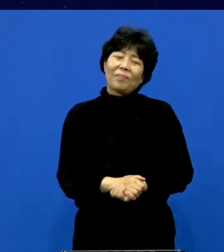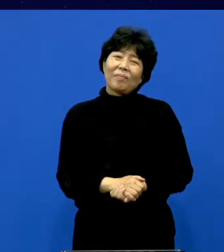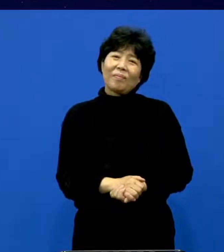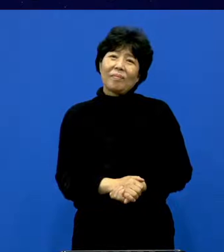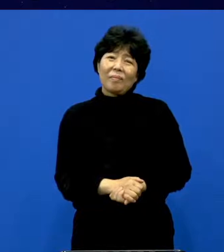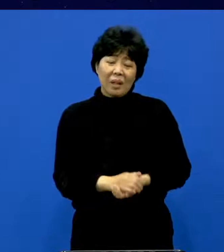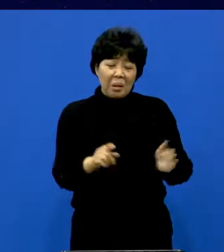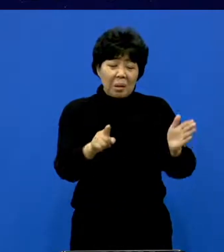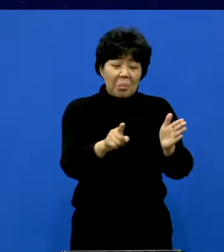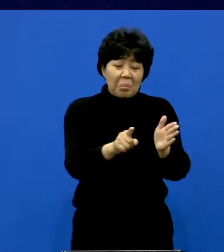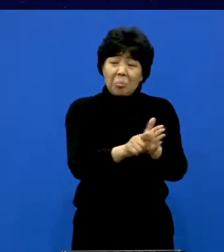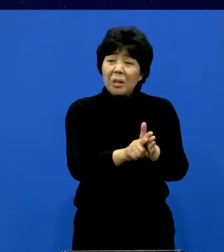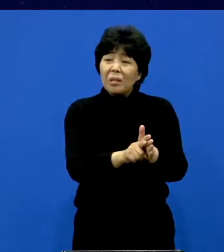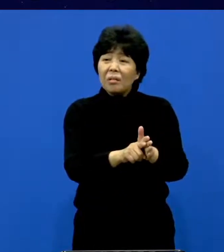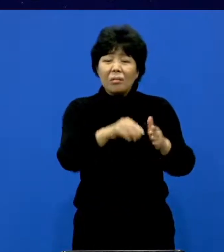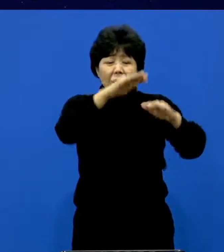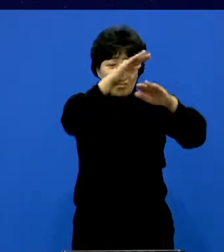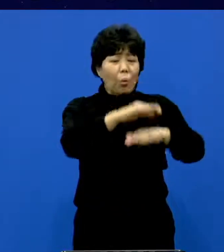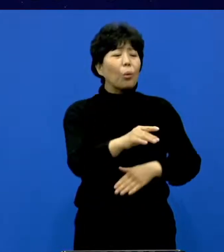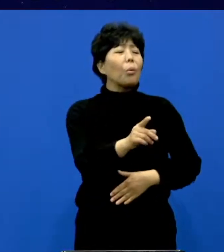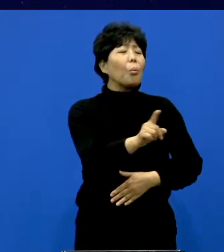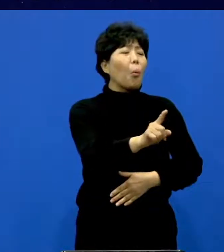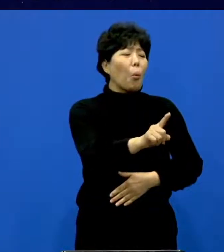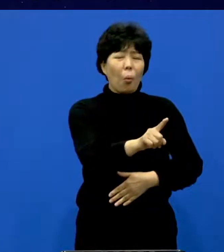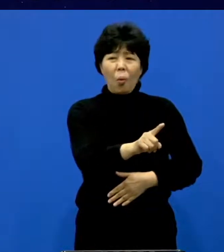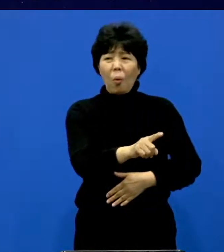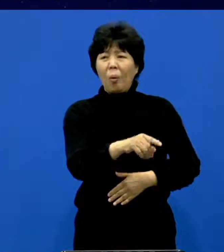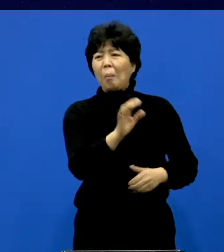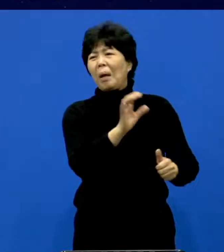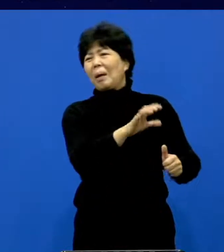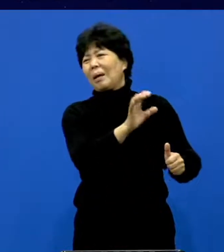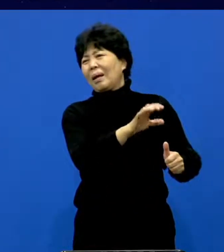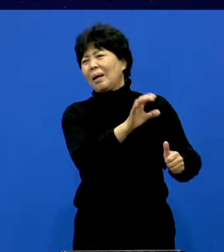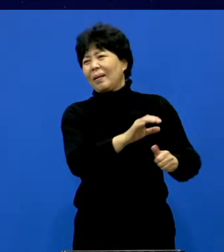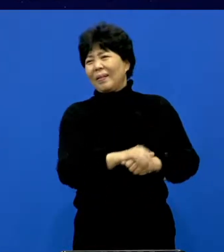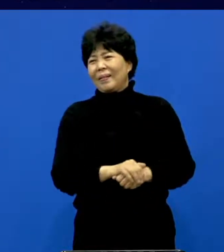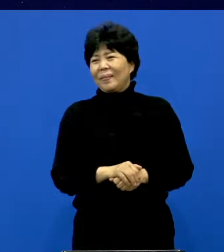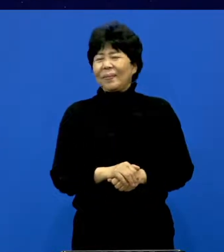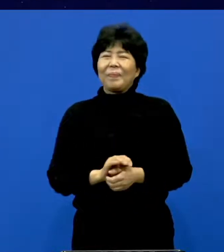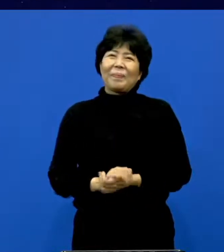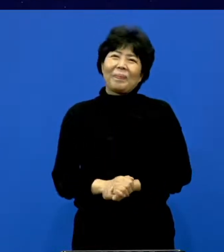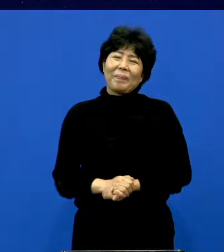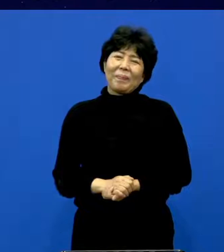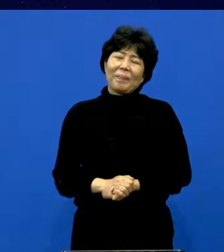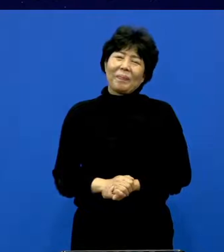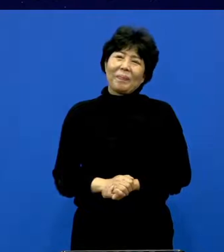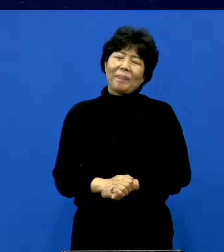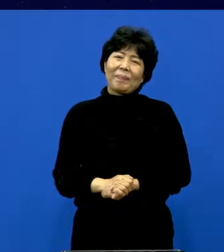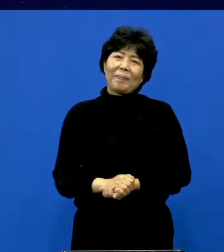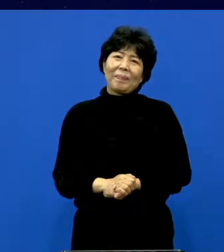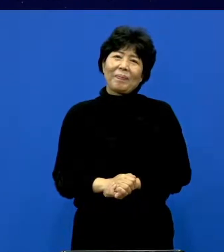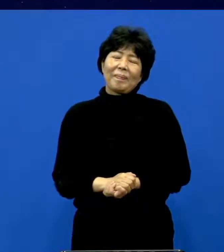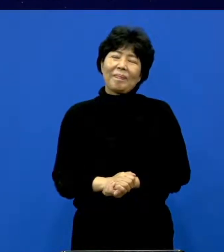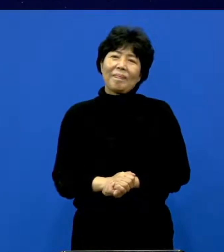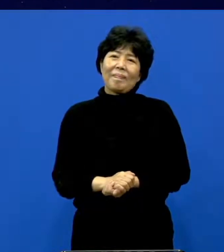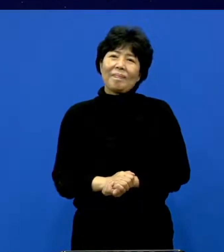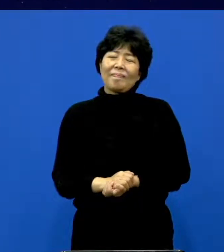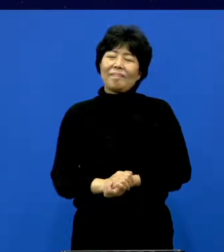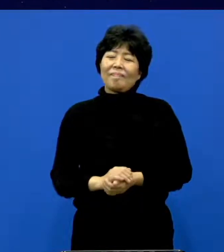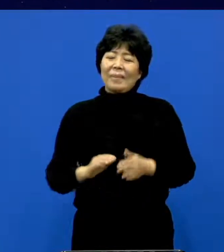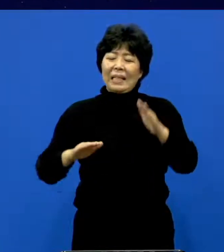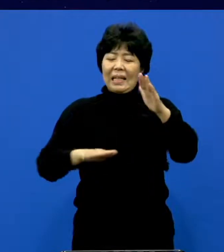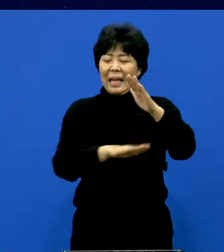저들이 믿는다는 게 도대체 뭐지? 메시지를 잃어버린다는 것입니다. 그죠? 여러분,